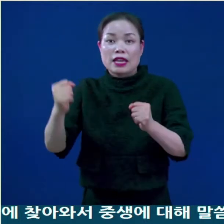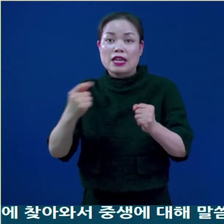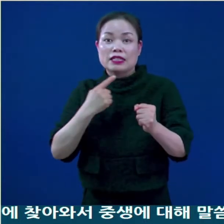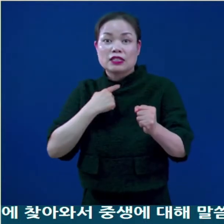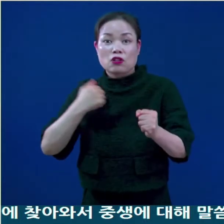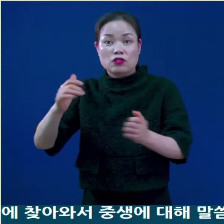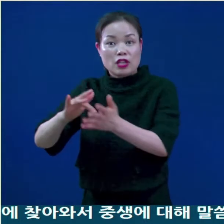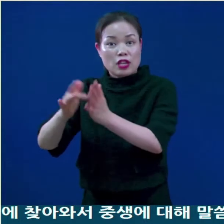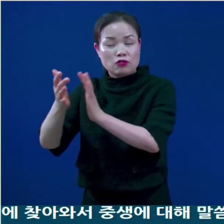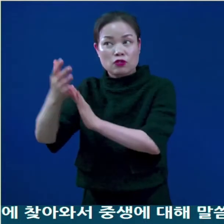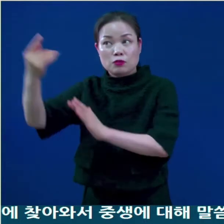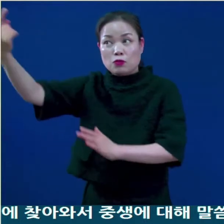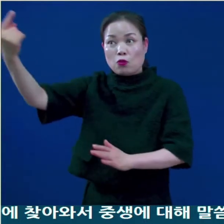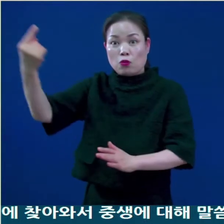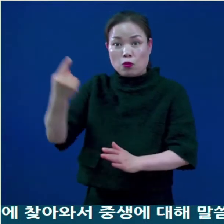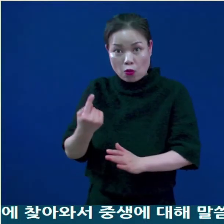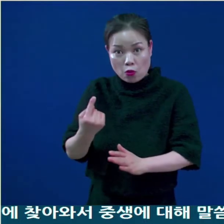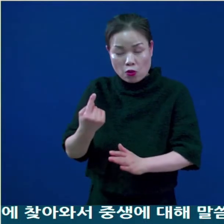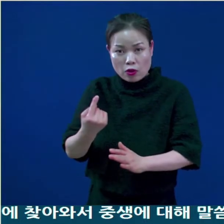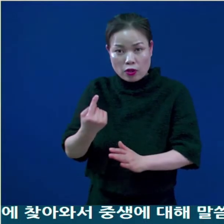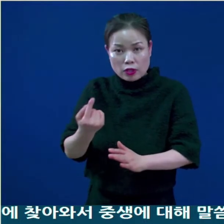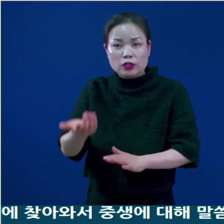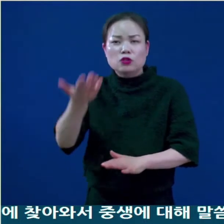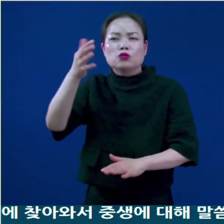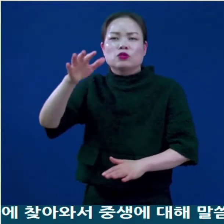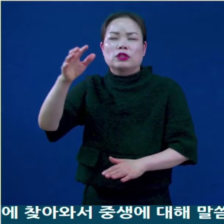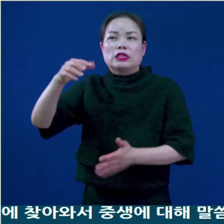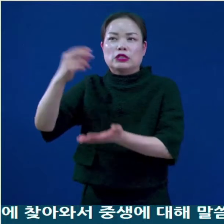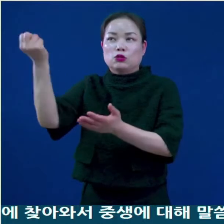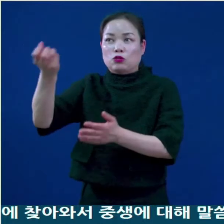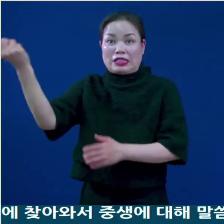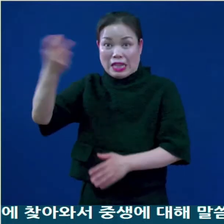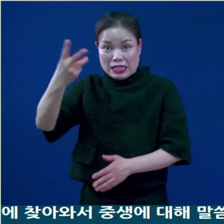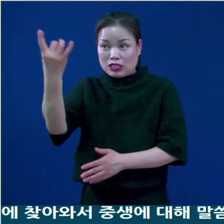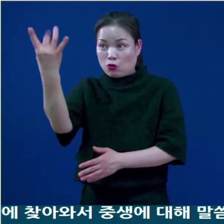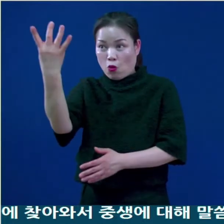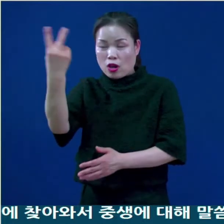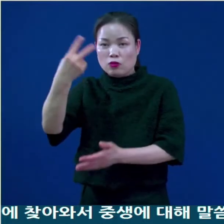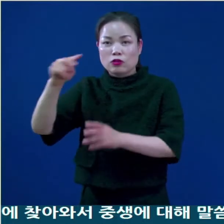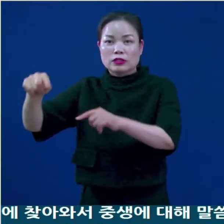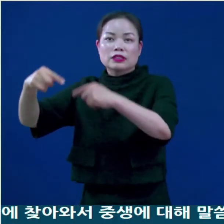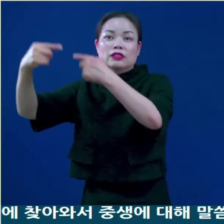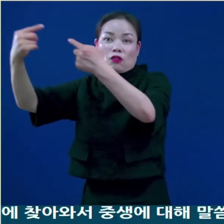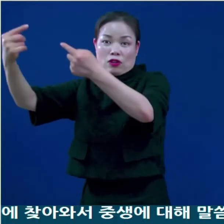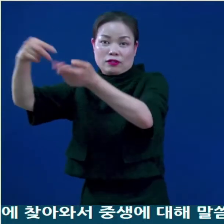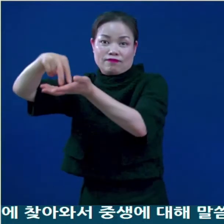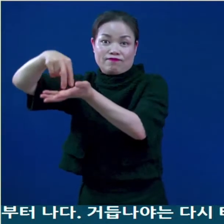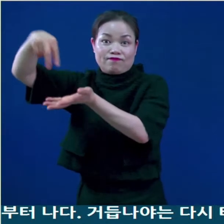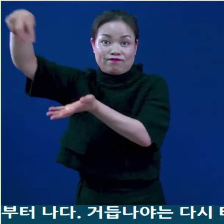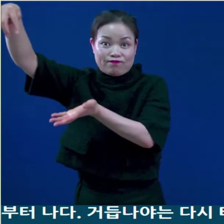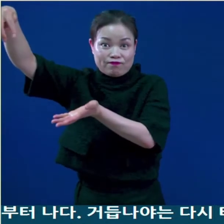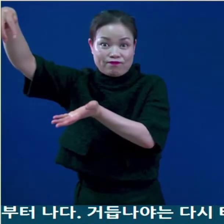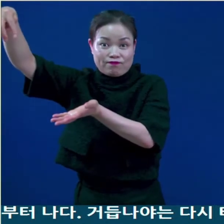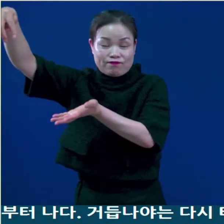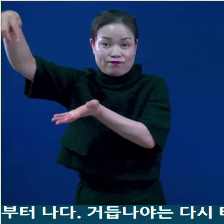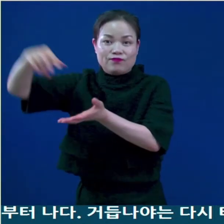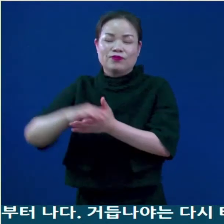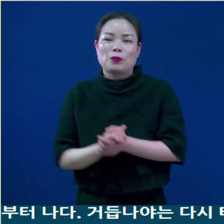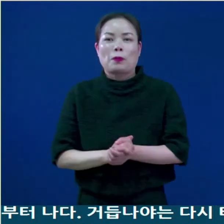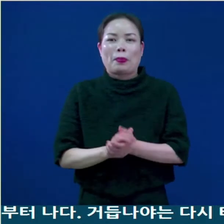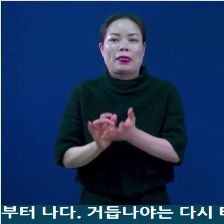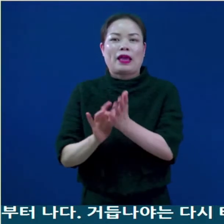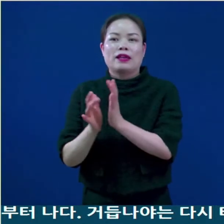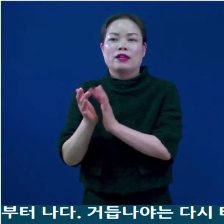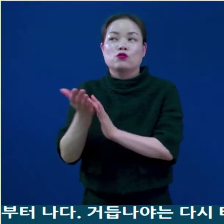계시던 예수님이 내려오셨고 그리로 돌아가신다. 돌아가심은 돌아가는 거예요.